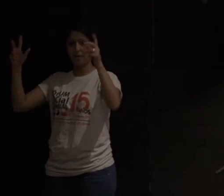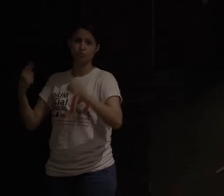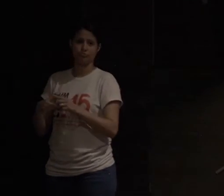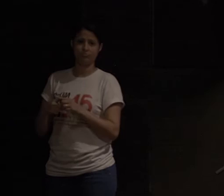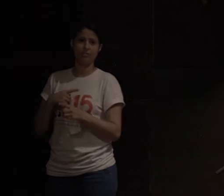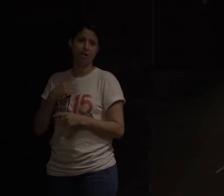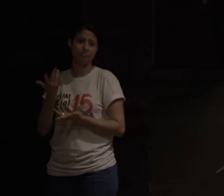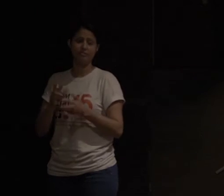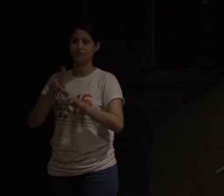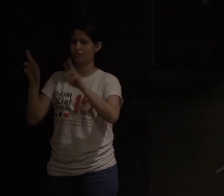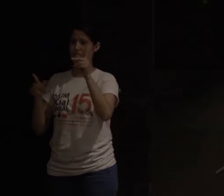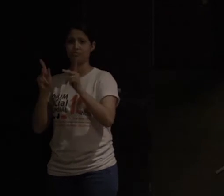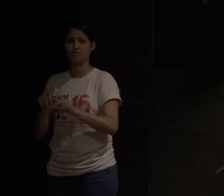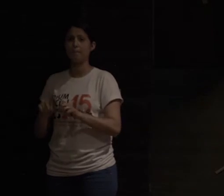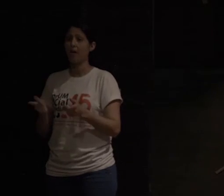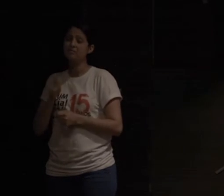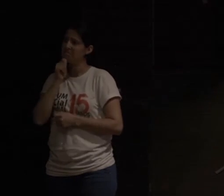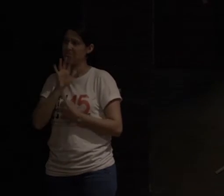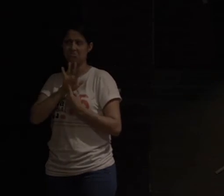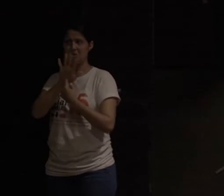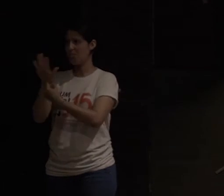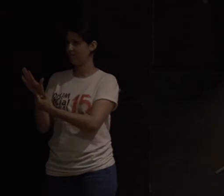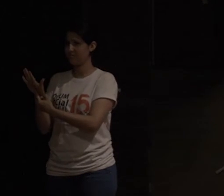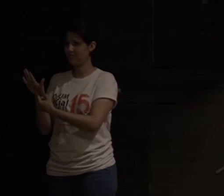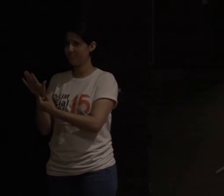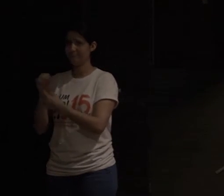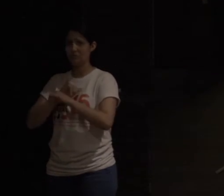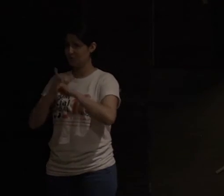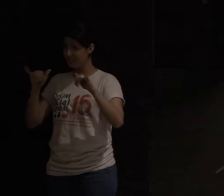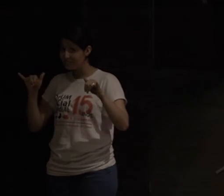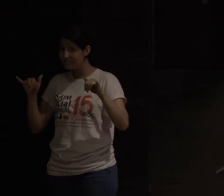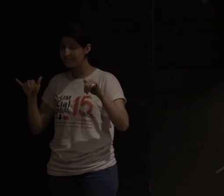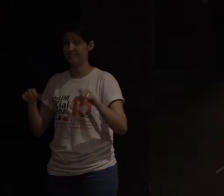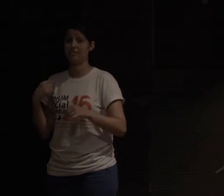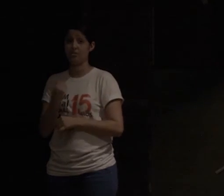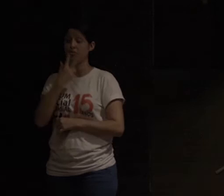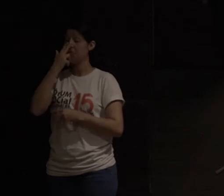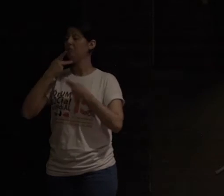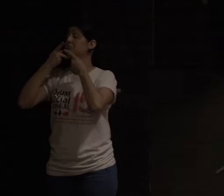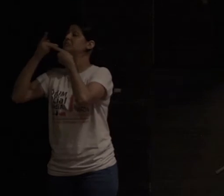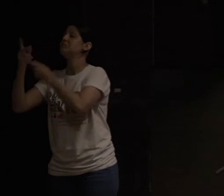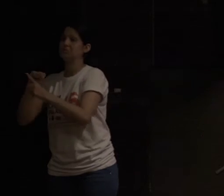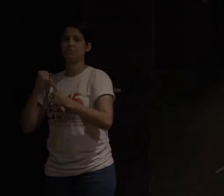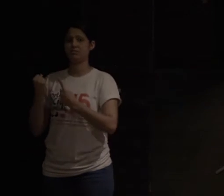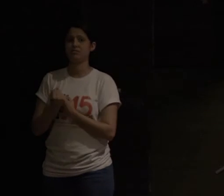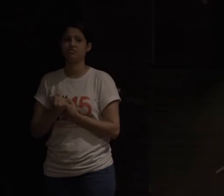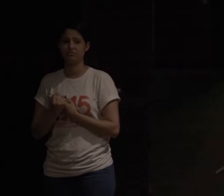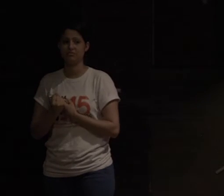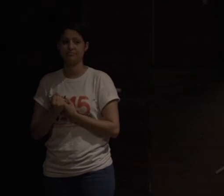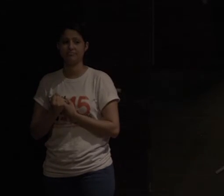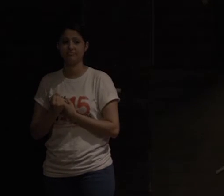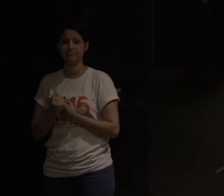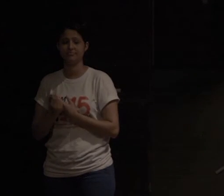pessoas que aqui estão, não sai nas notícias de maneira nenhuma. Nós somos invisíveis para a sociedade deste continente. Não existe.